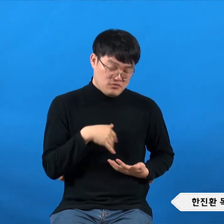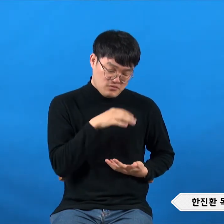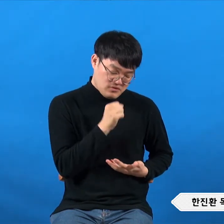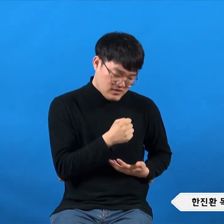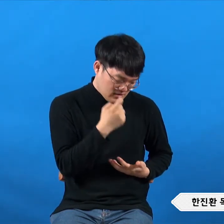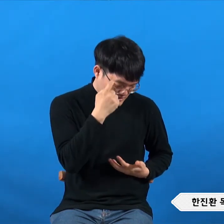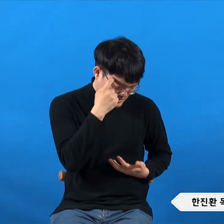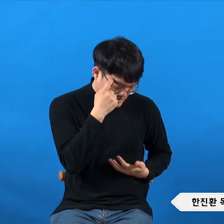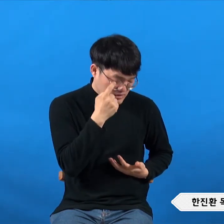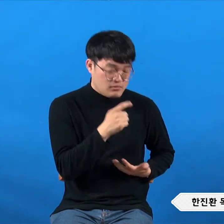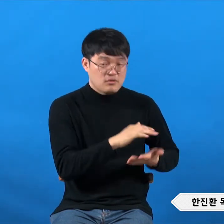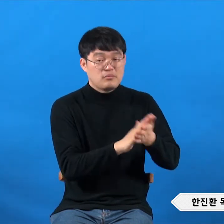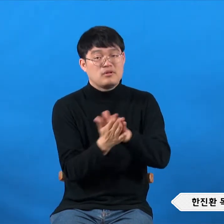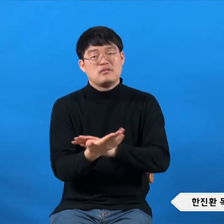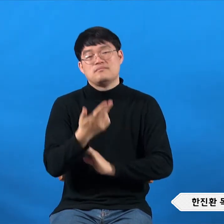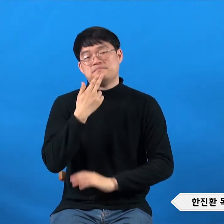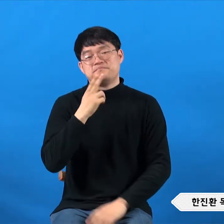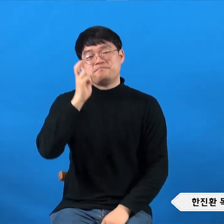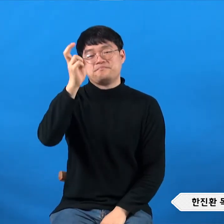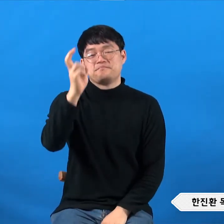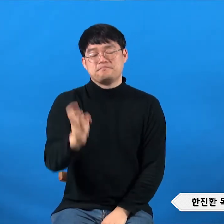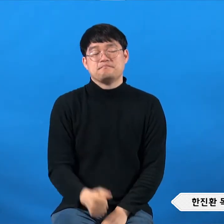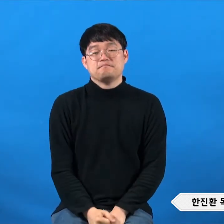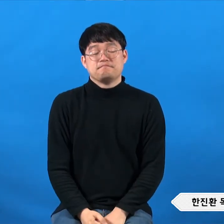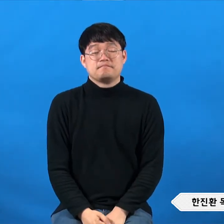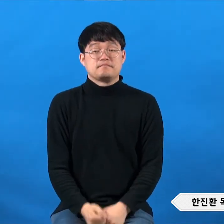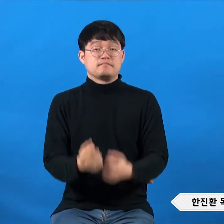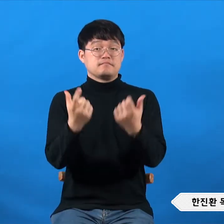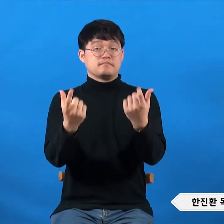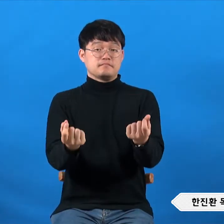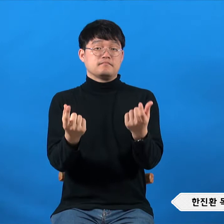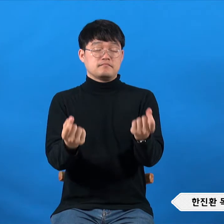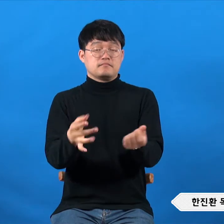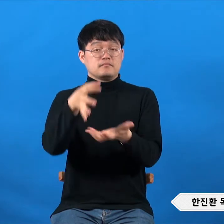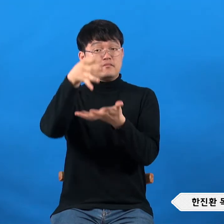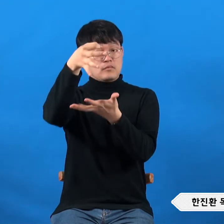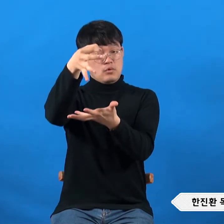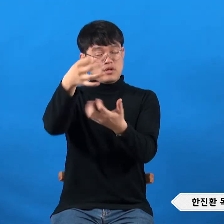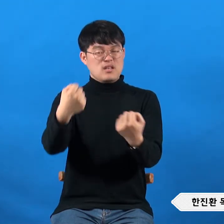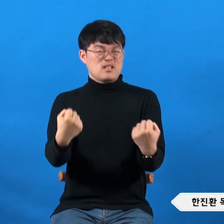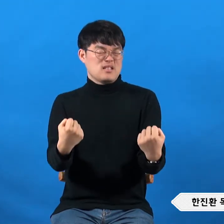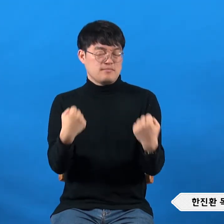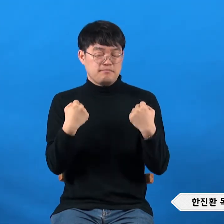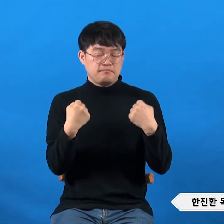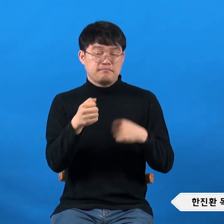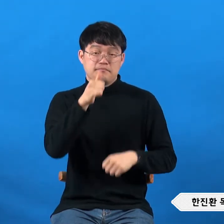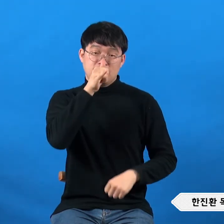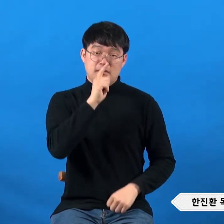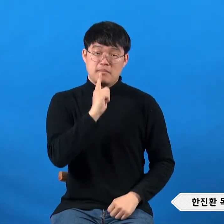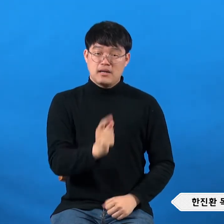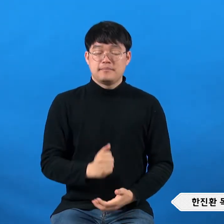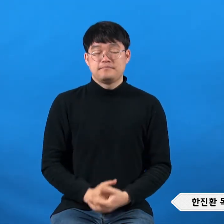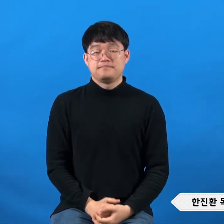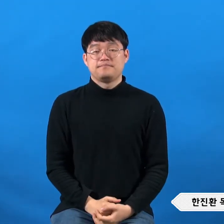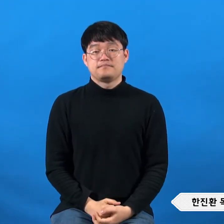있어야지. 그 생각은 별로 달라지지 않을 겁니다. 그만큼 돈의 힘이 센